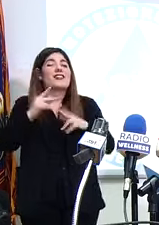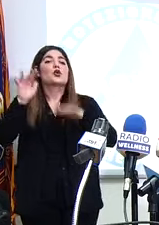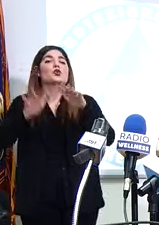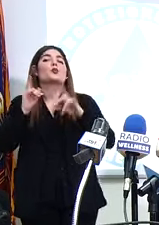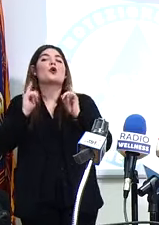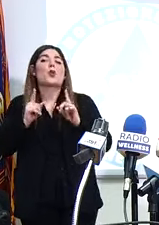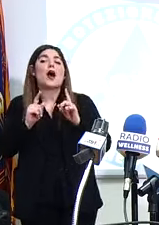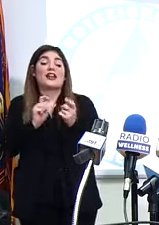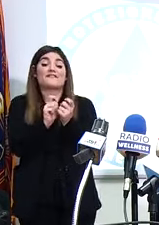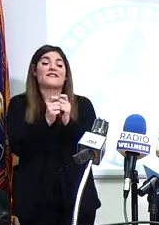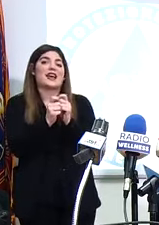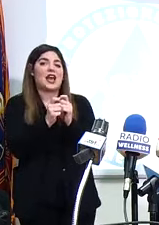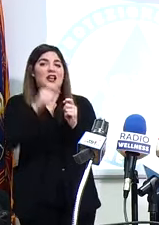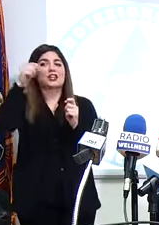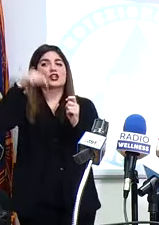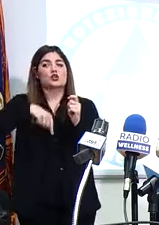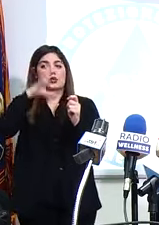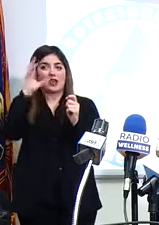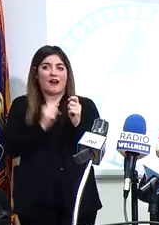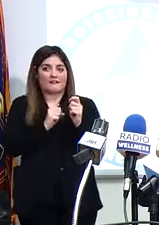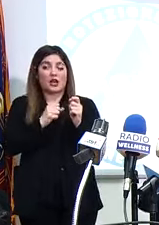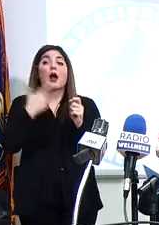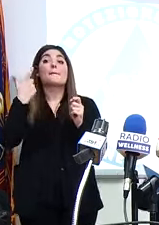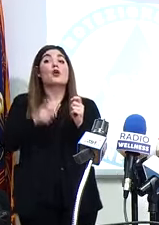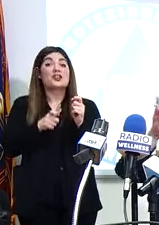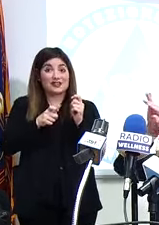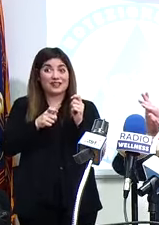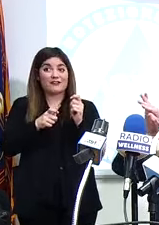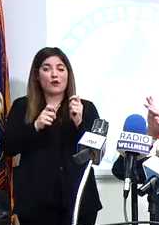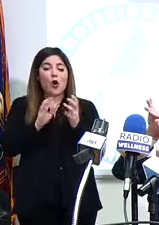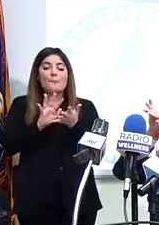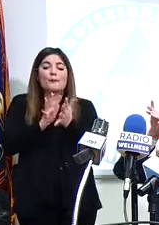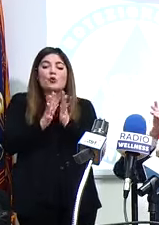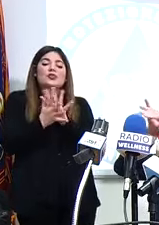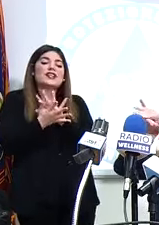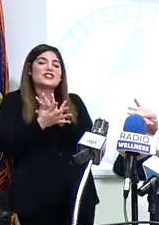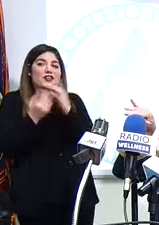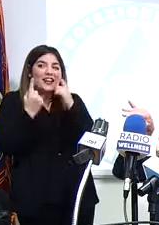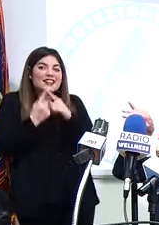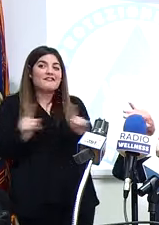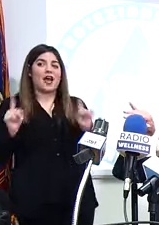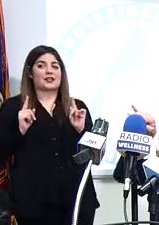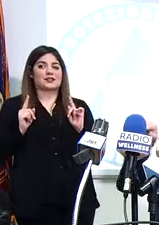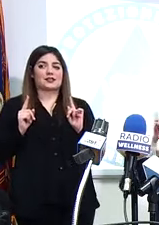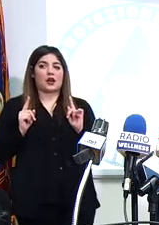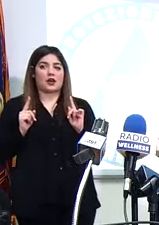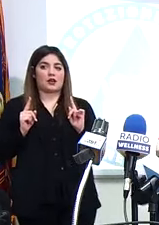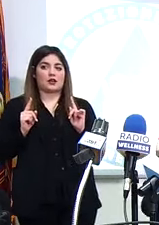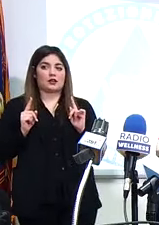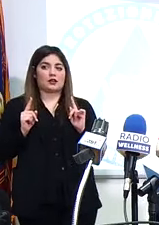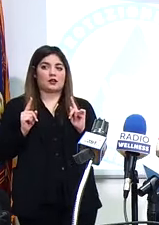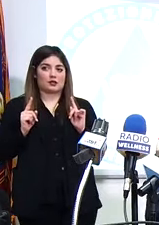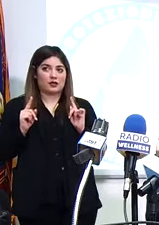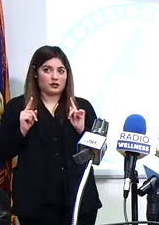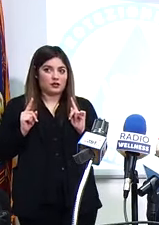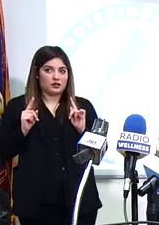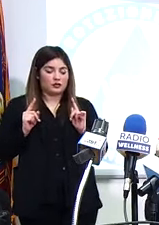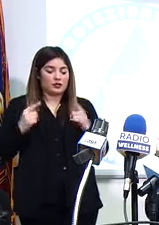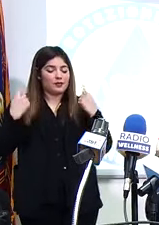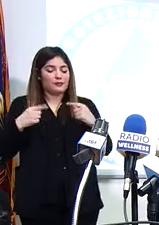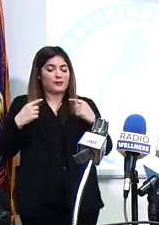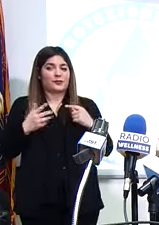ha la mutazione 484, proprio vicino al sito, oltre alla 501 e alla 614, quindi ha